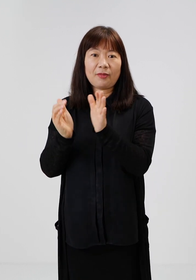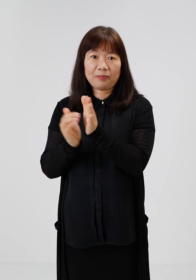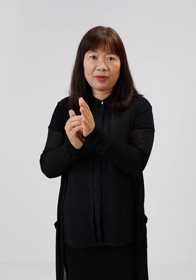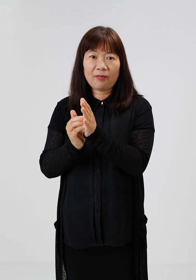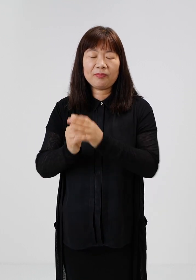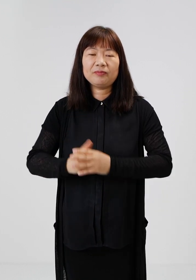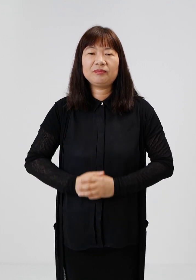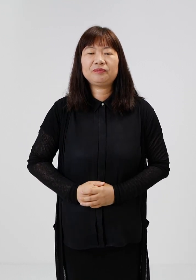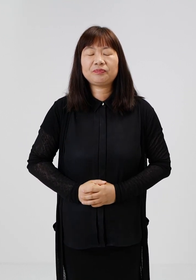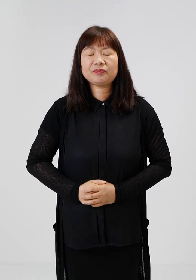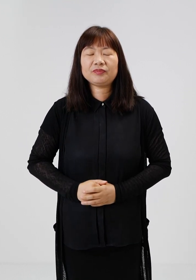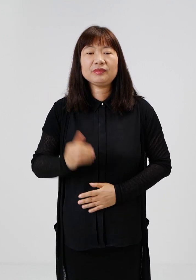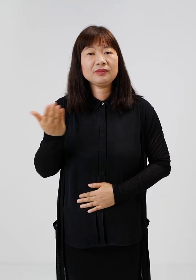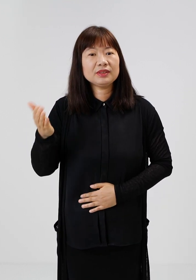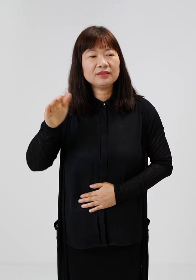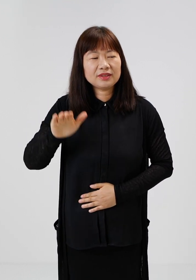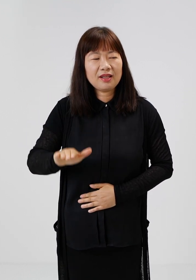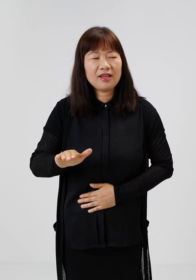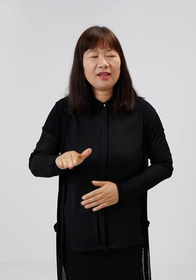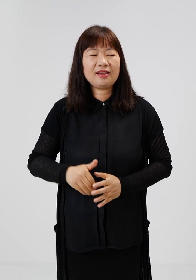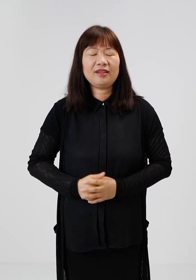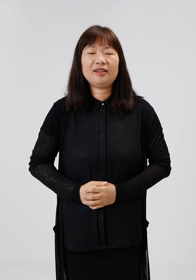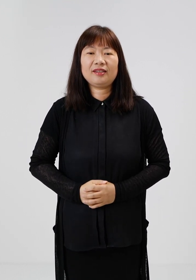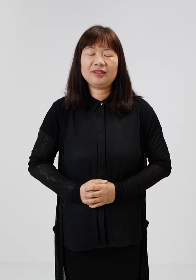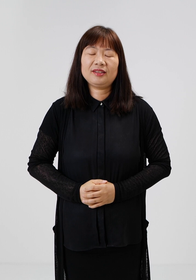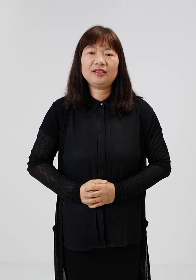드렸죠. 그런데